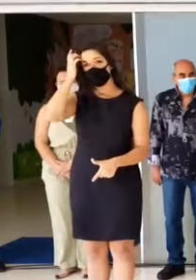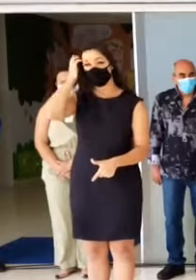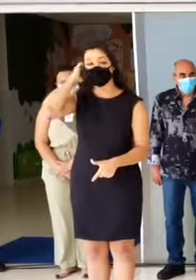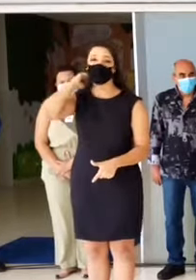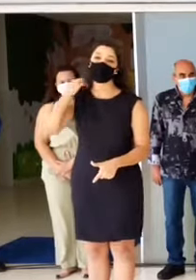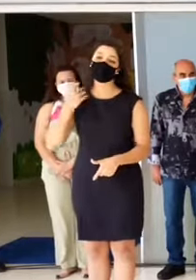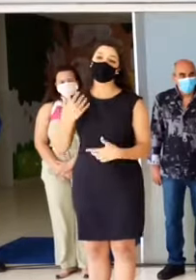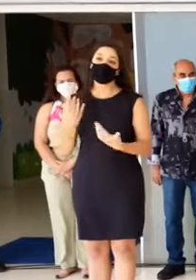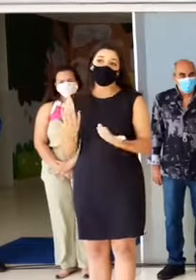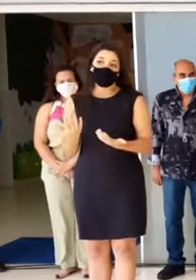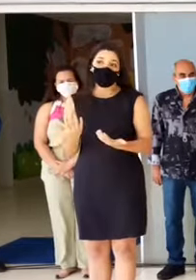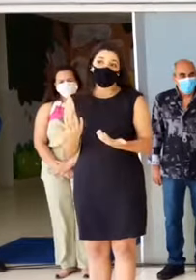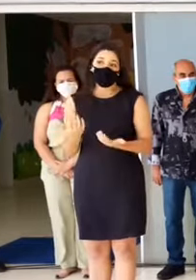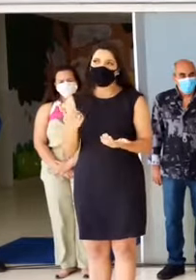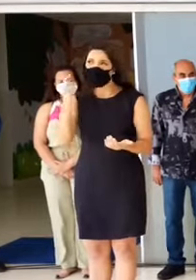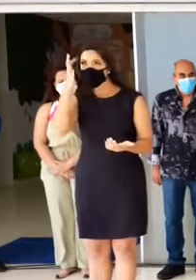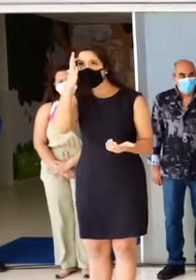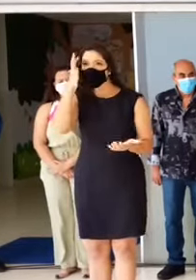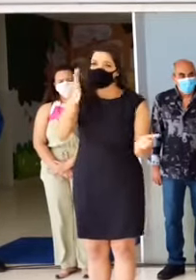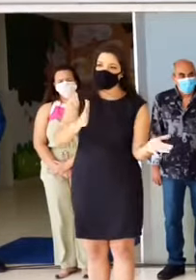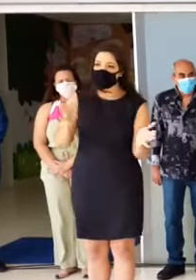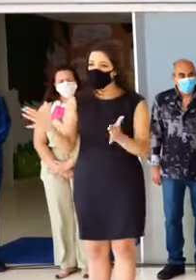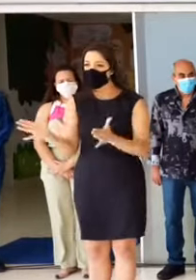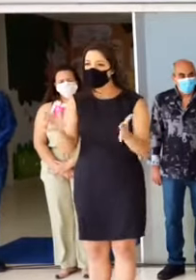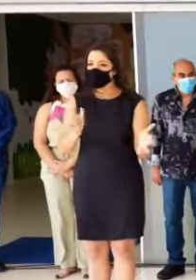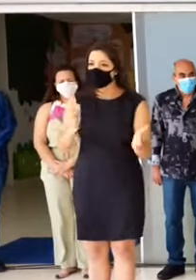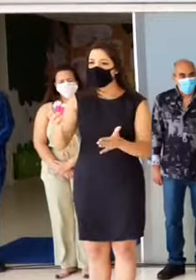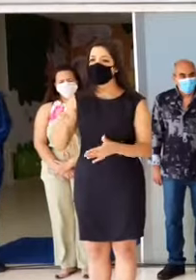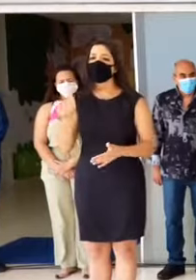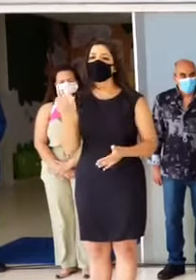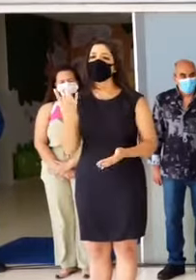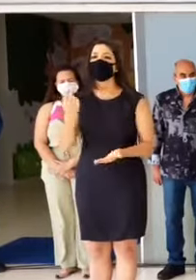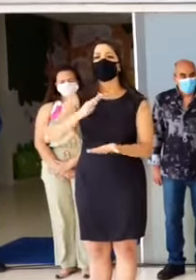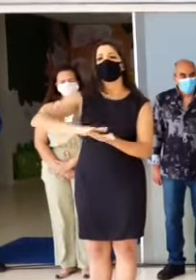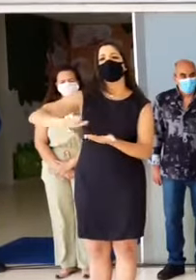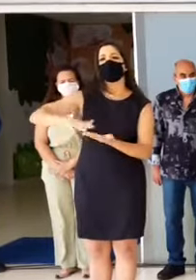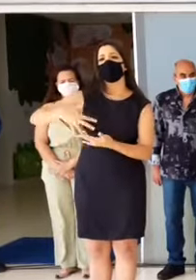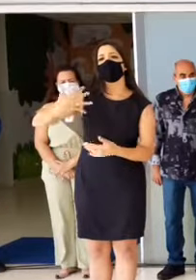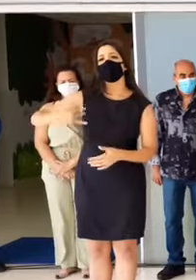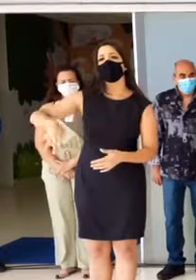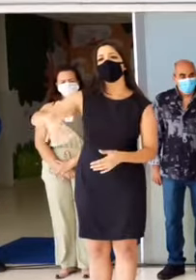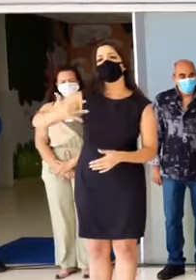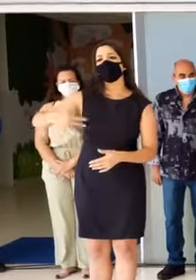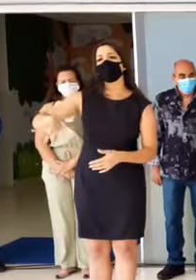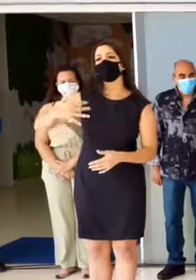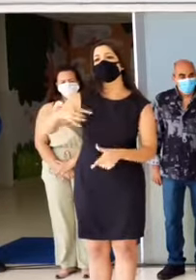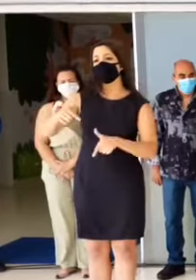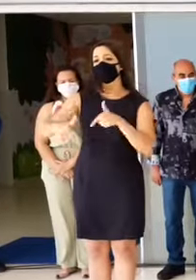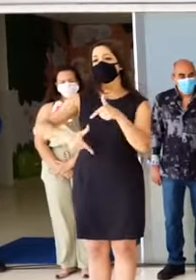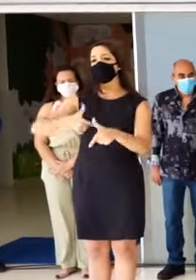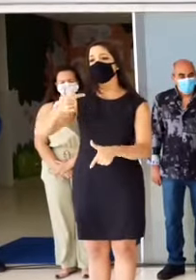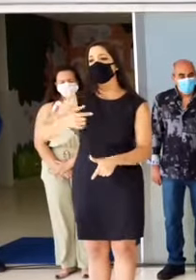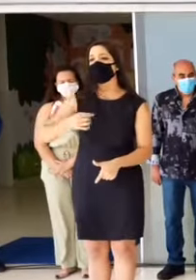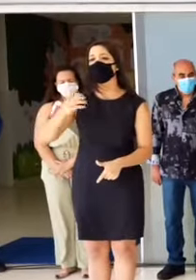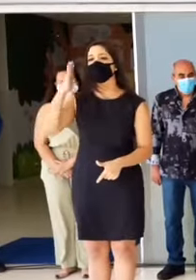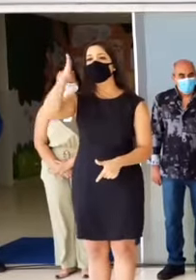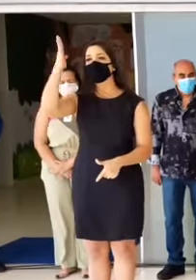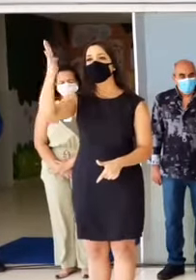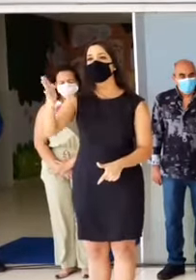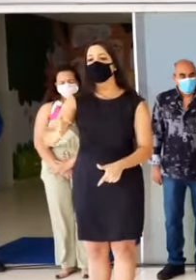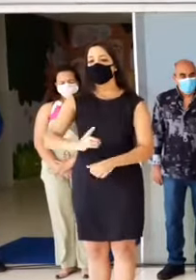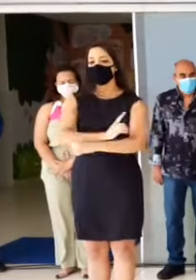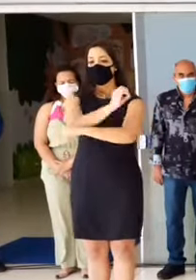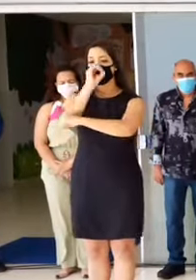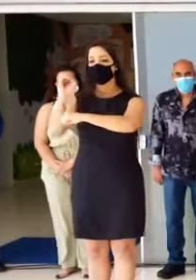se dimensionou o custo de um serviço de urgência que funciona 24 horas.